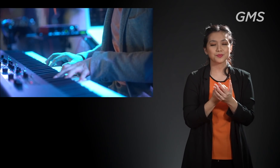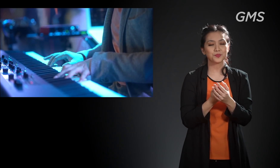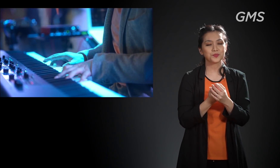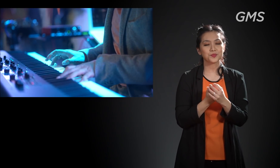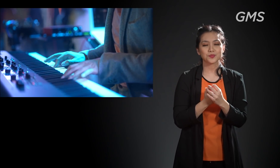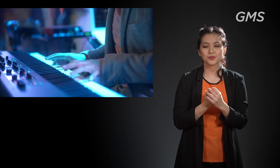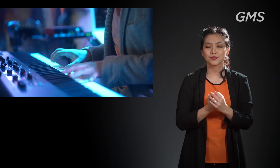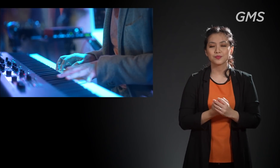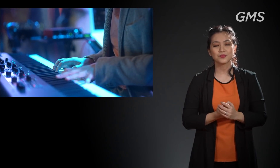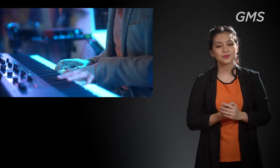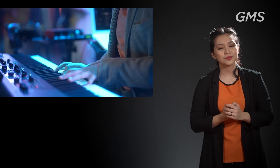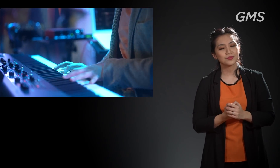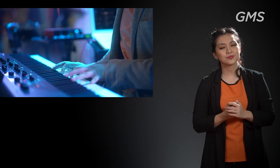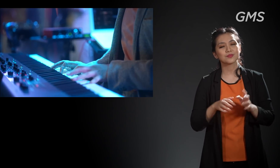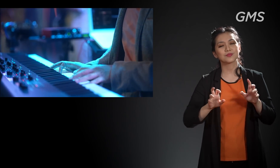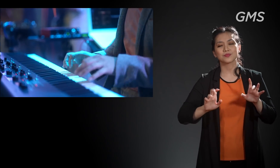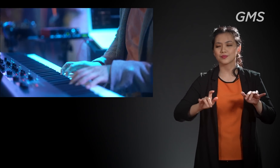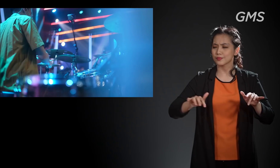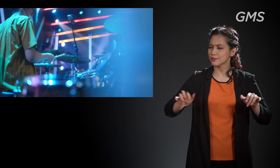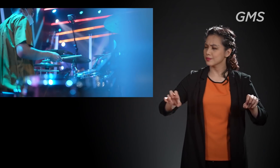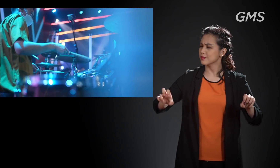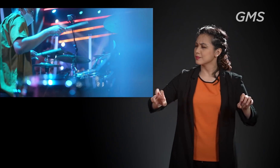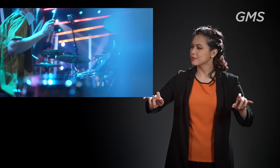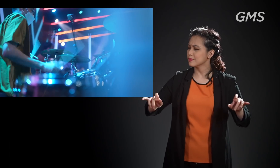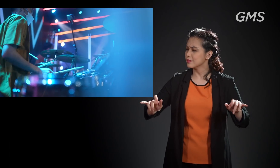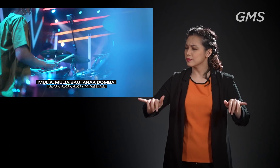Mari naikkan pujian ini,